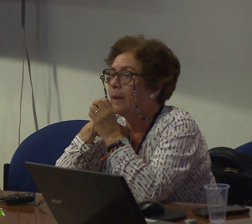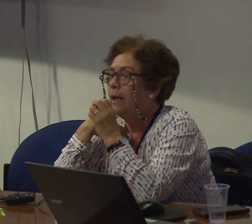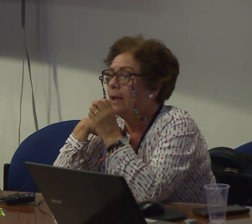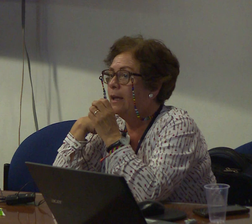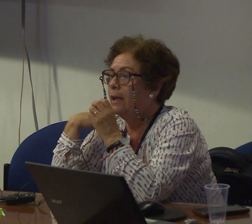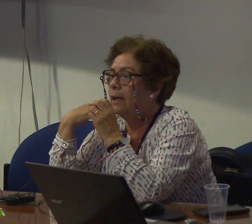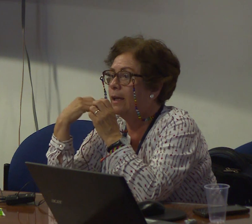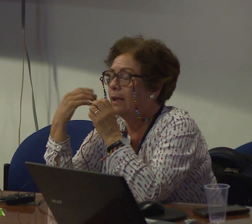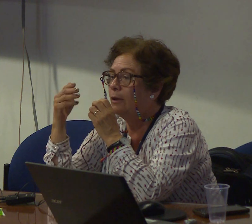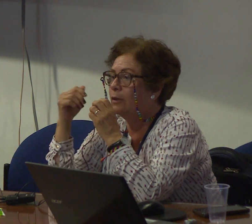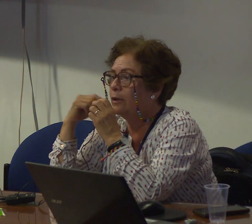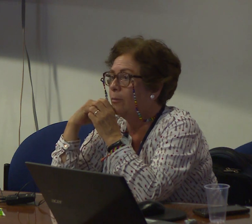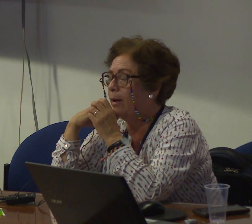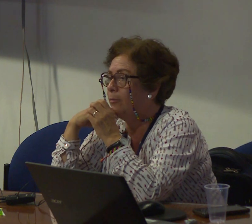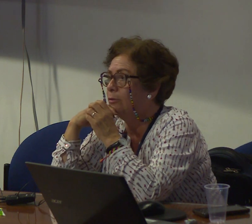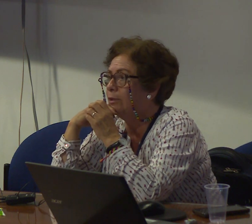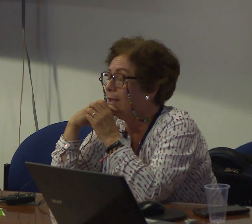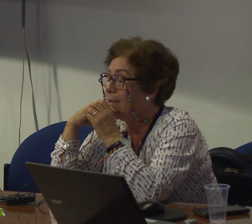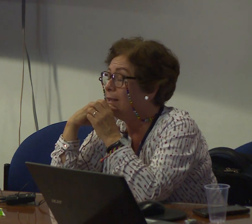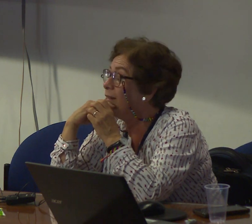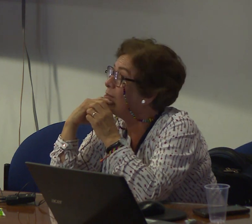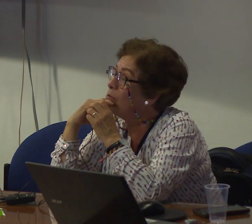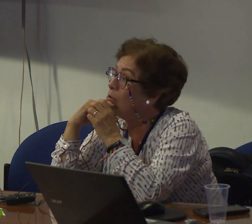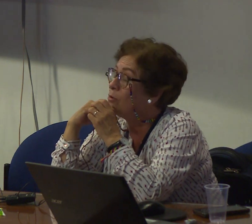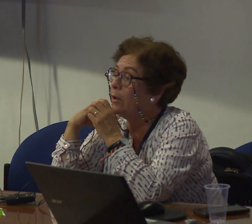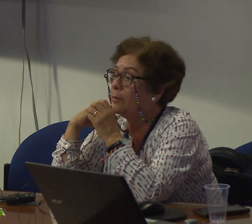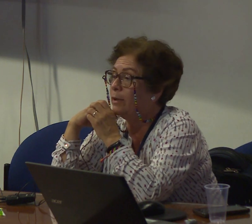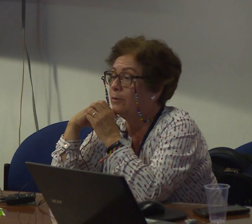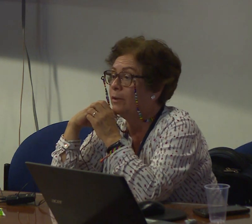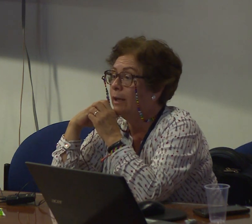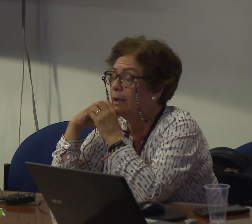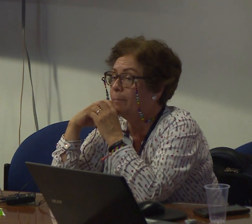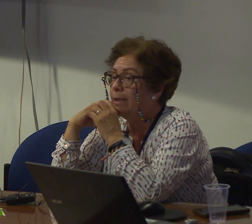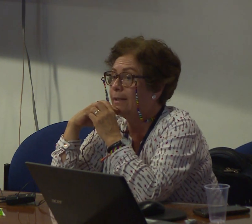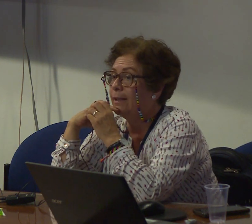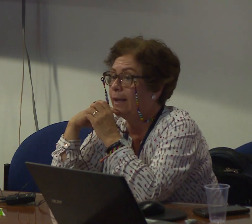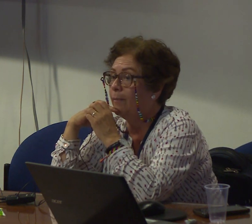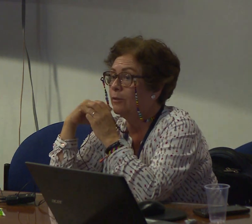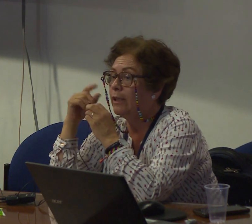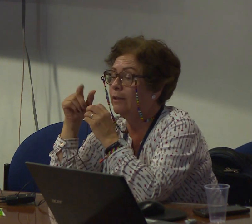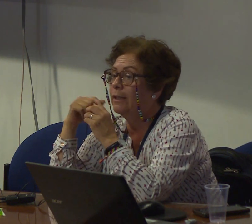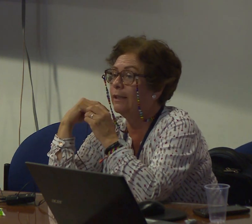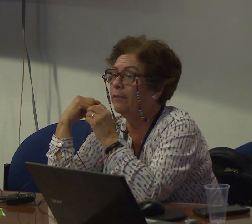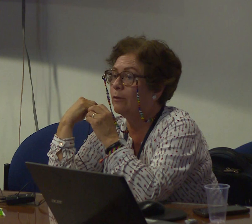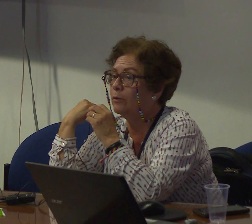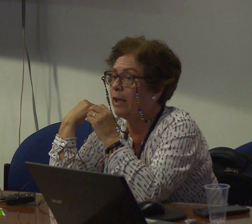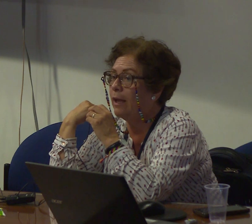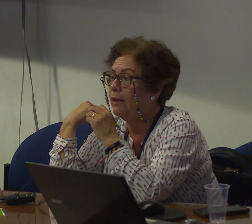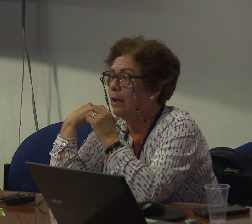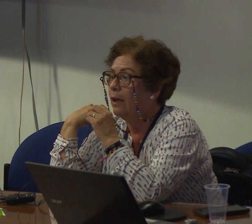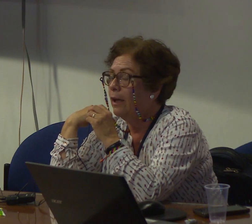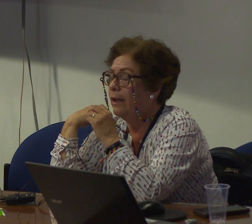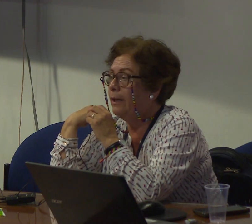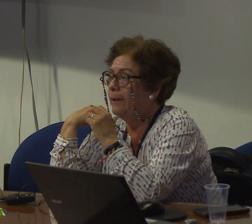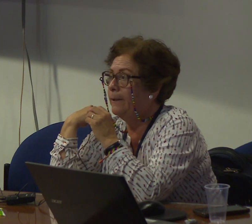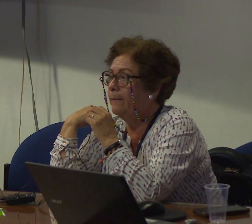pedagógica, que lo retomamos hace unos 4 años, que presentamos a nivel de